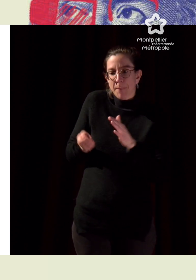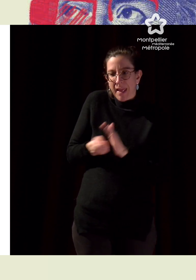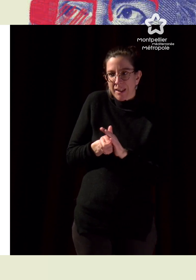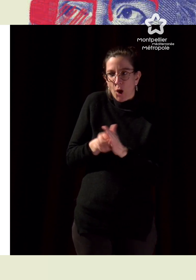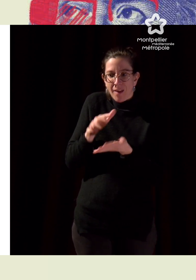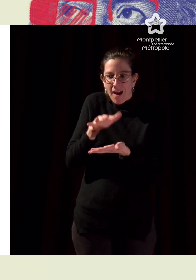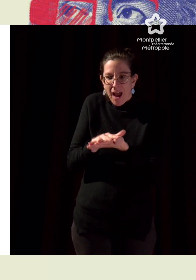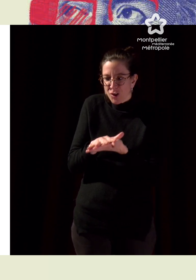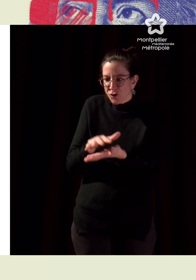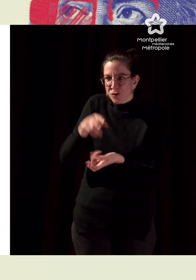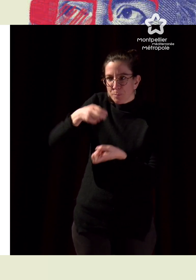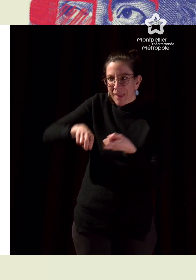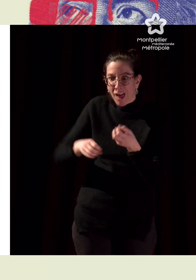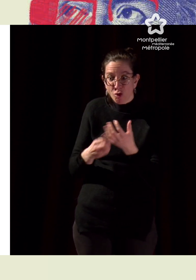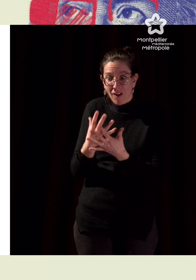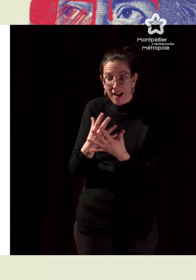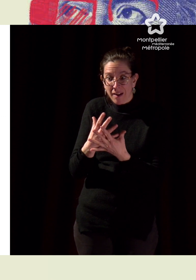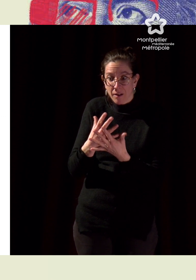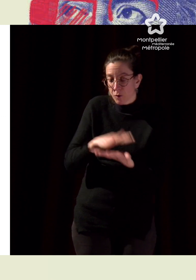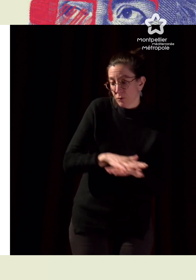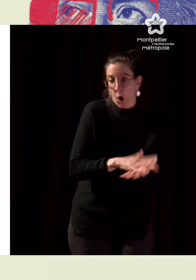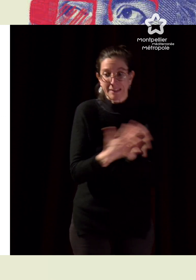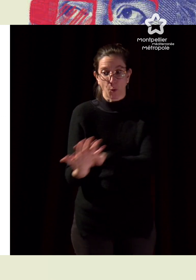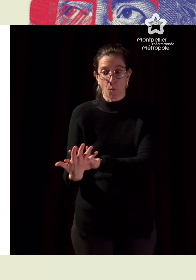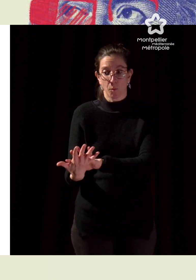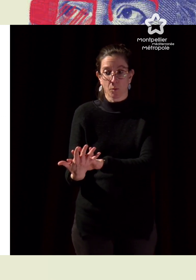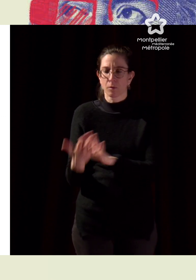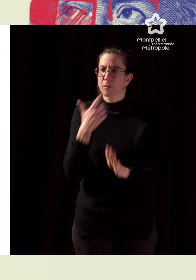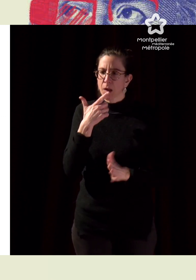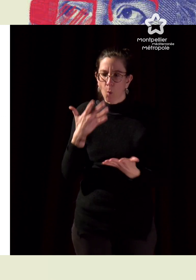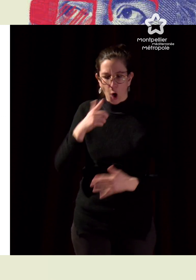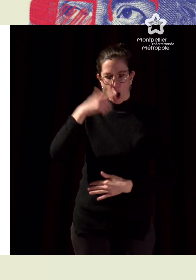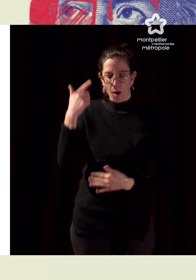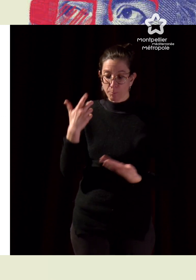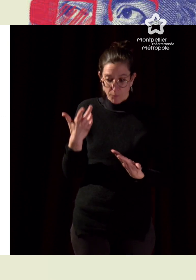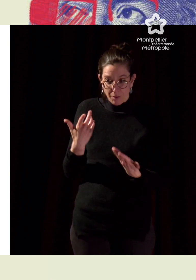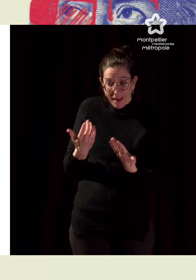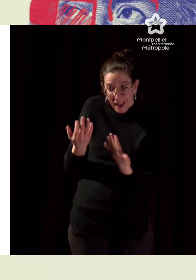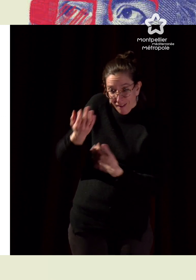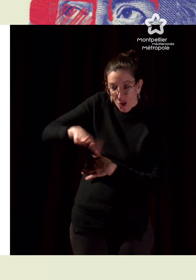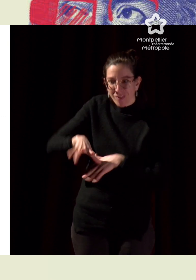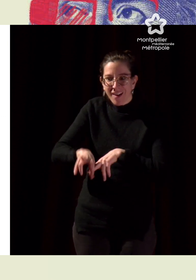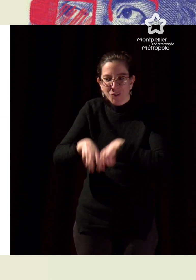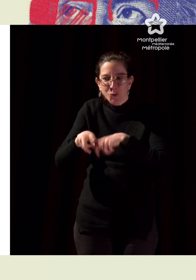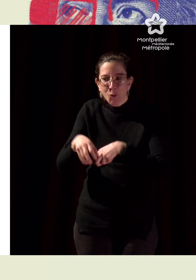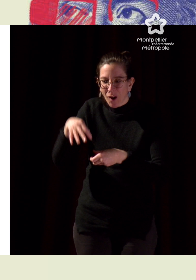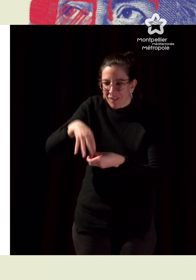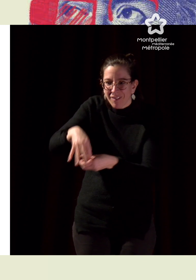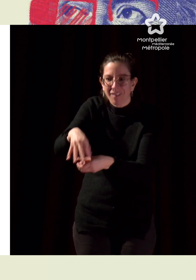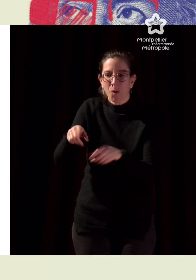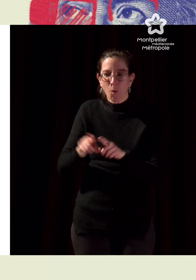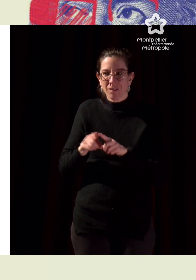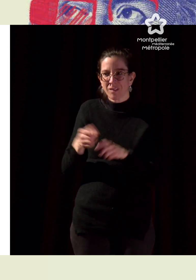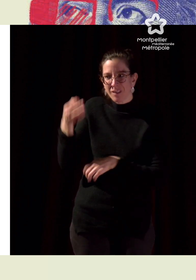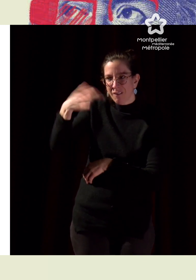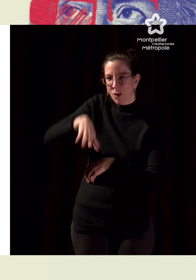C'est le moment où on se met à domestiquer la nature, où on invente l'agriculture et l'élevage.